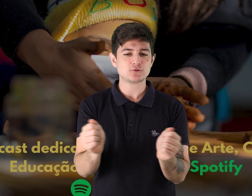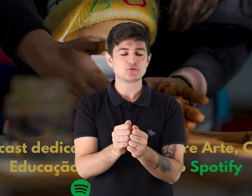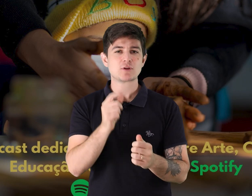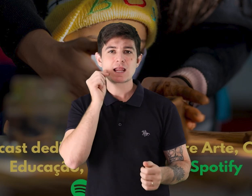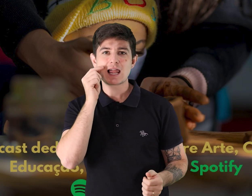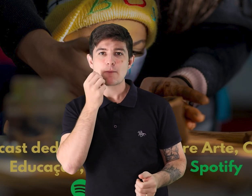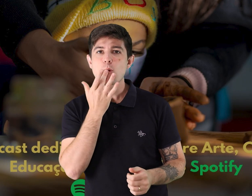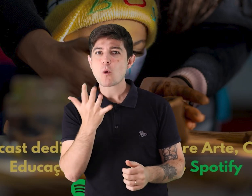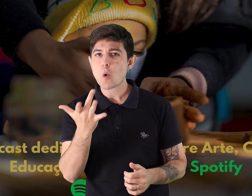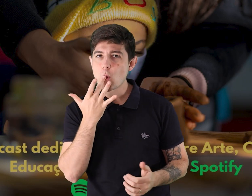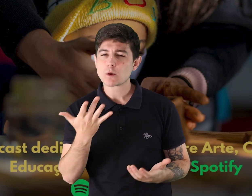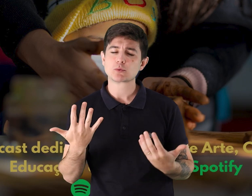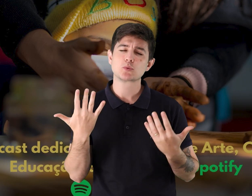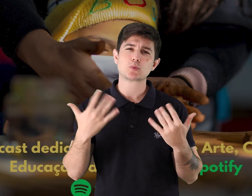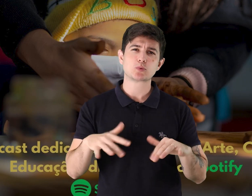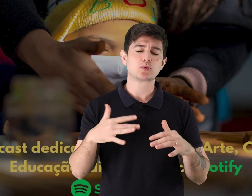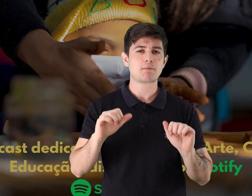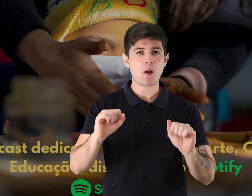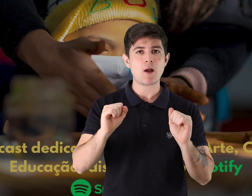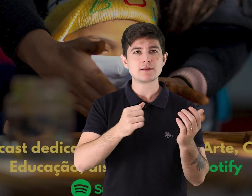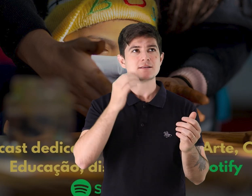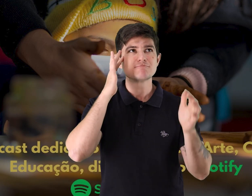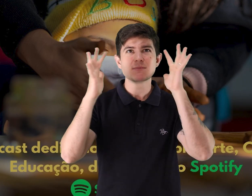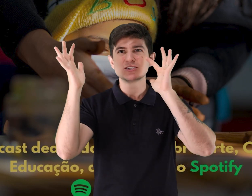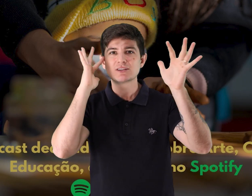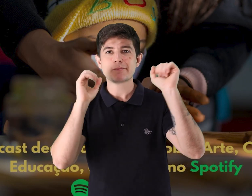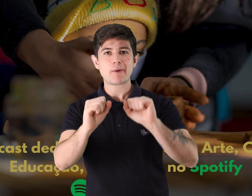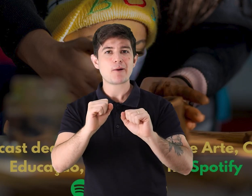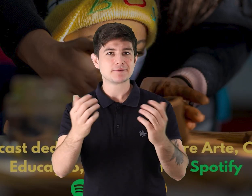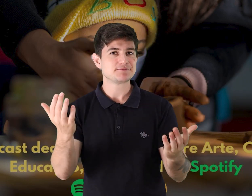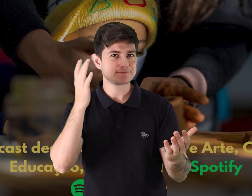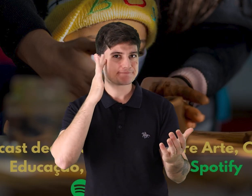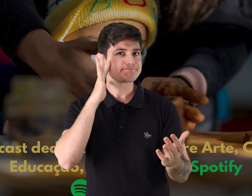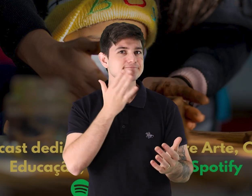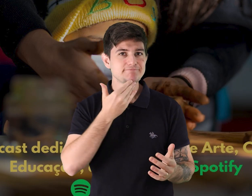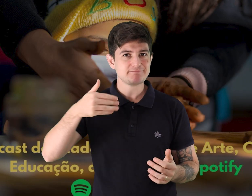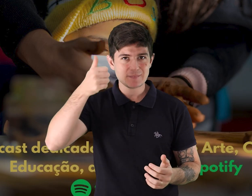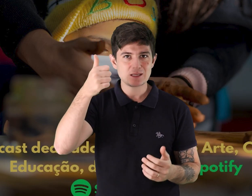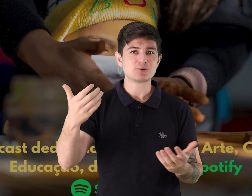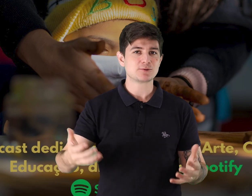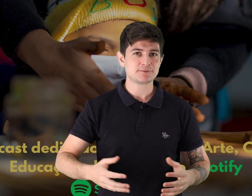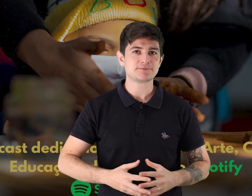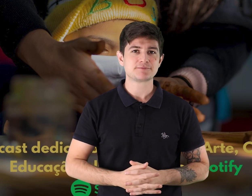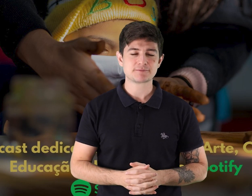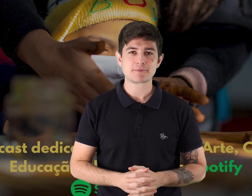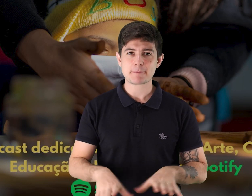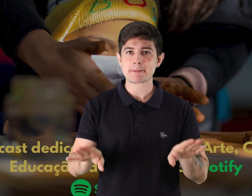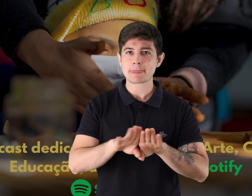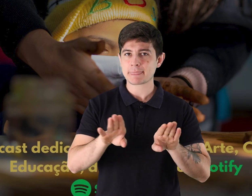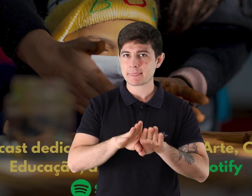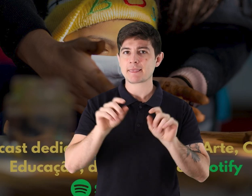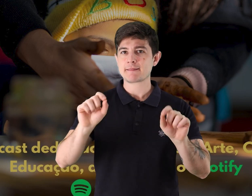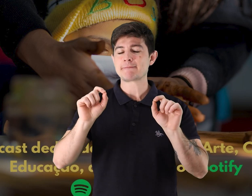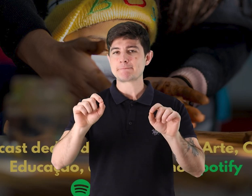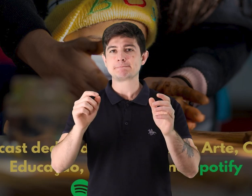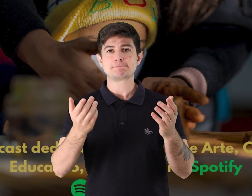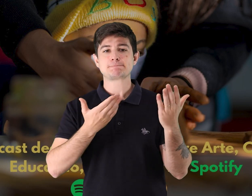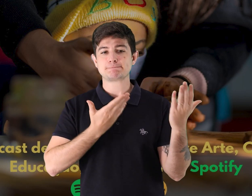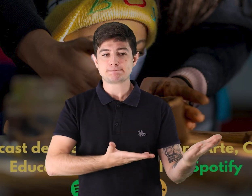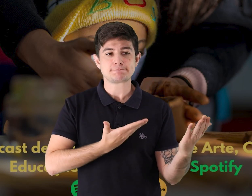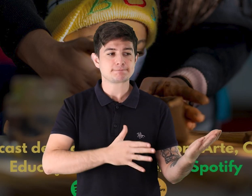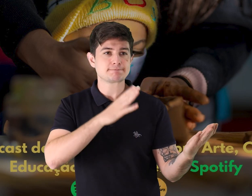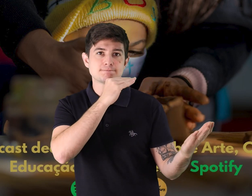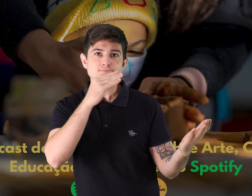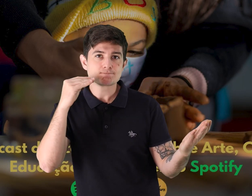Um papel com lápis de cor para ela incitar a imaginação dela, para ela criar, né? Bem